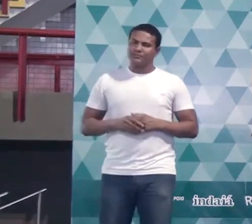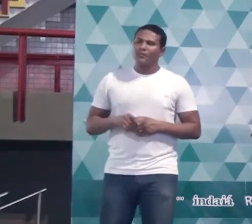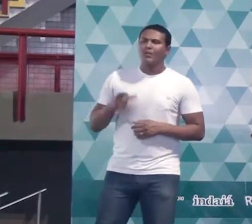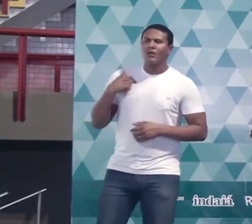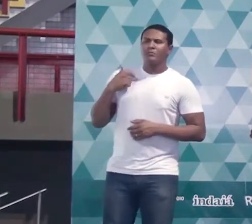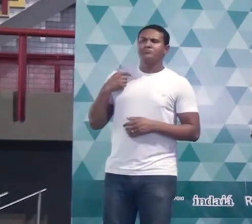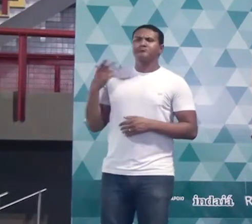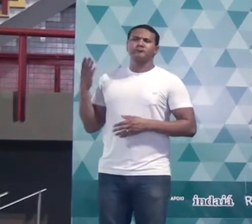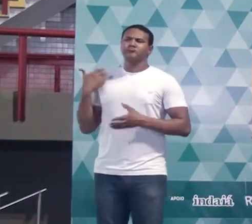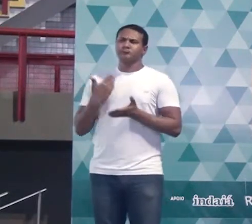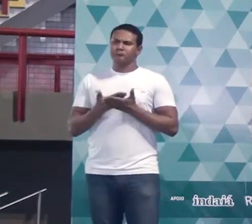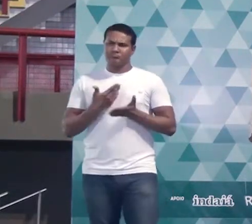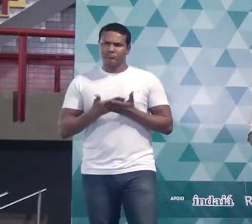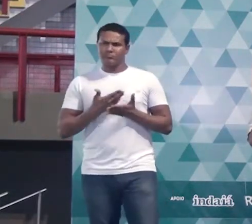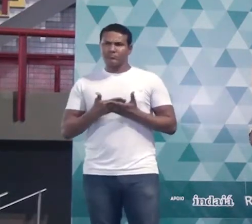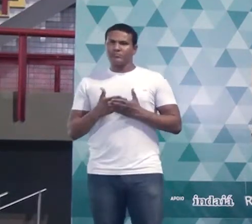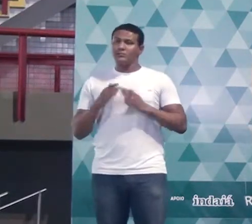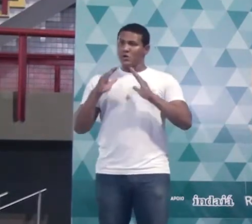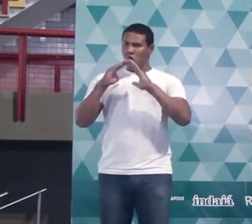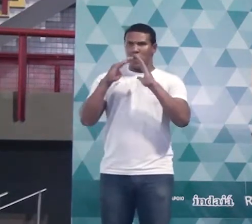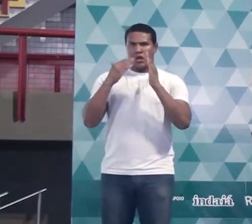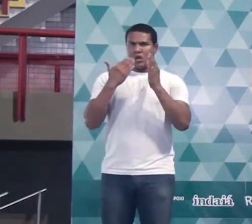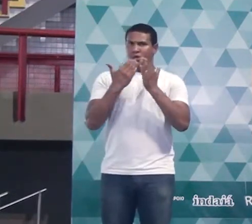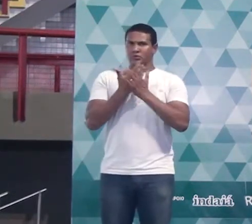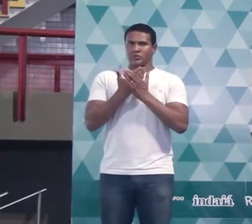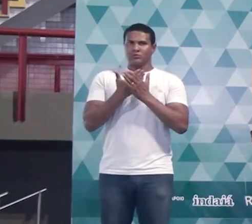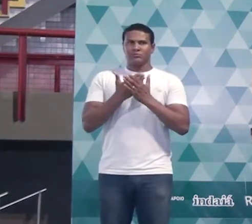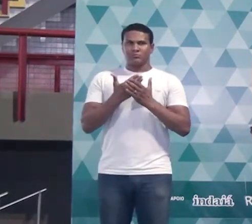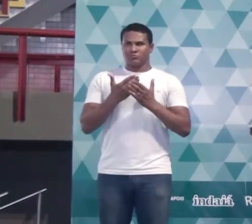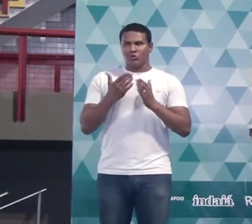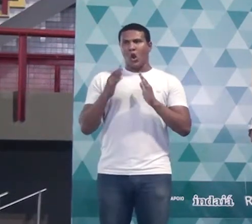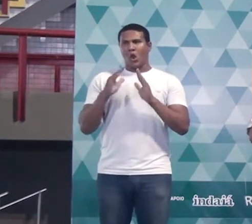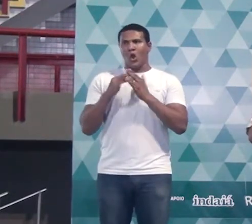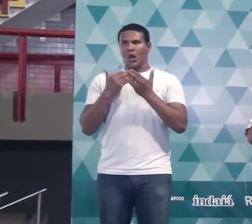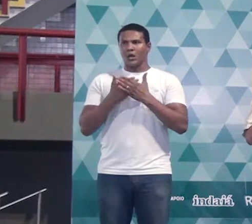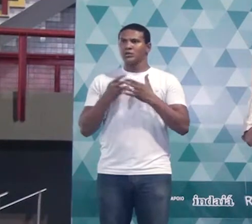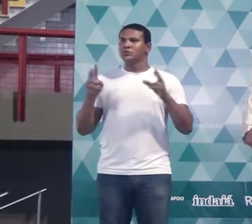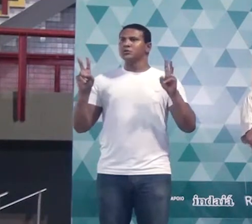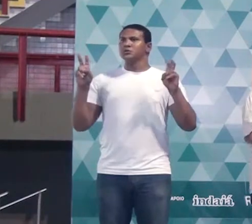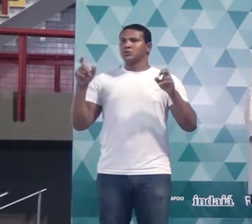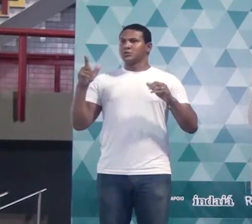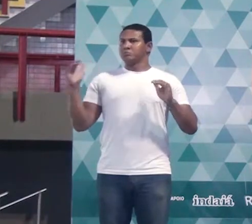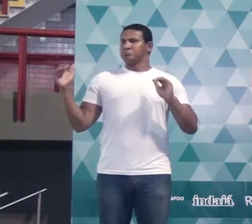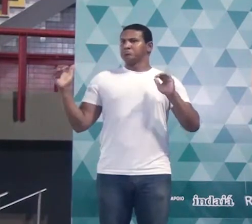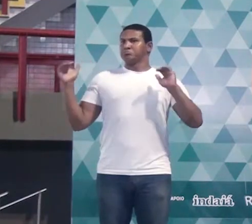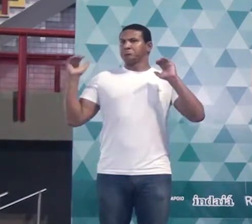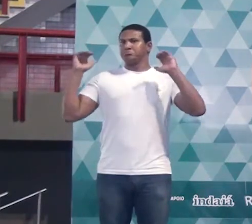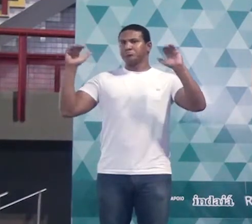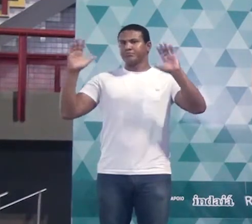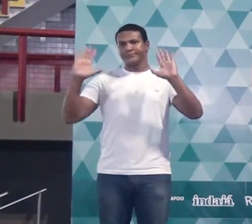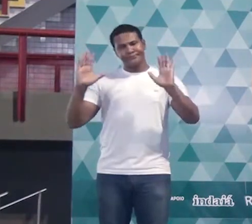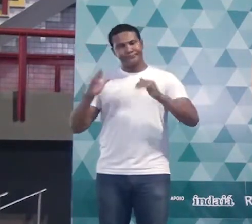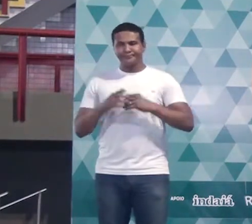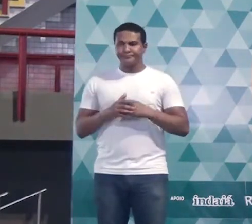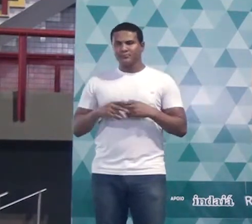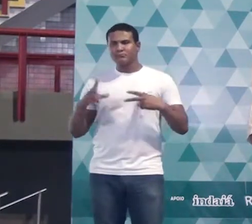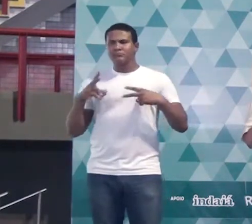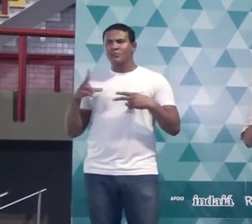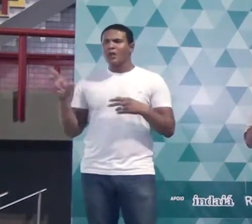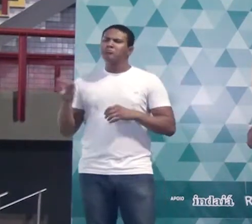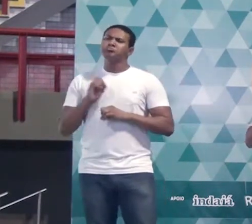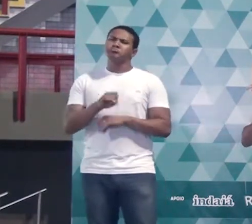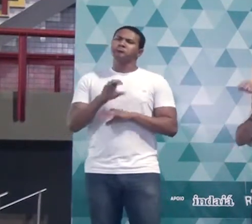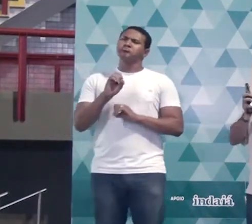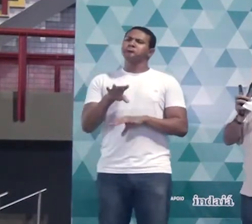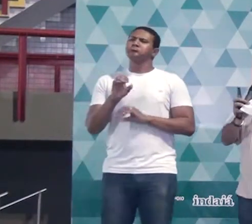aula um dia desses, num colégio desses aí, dito elitizado. Dando minha aulinha ali, eu